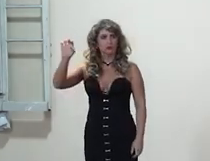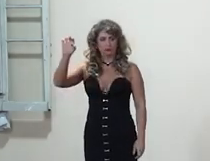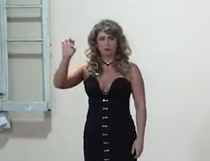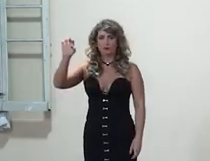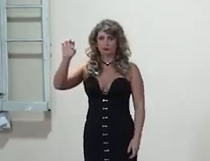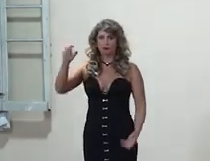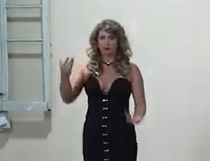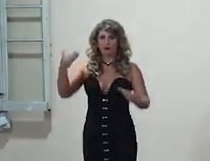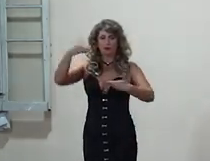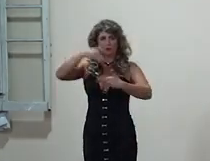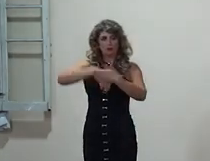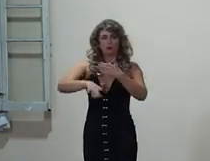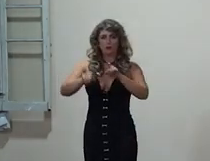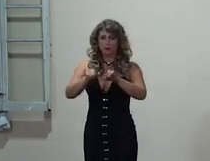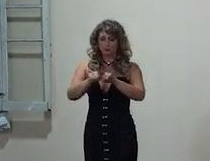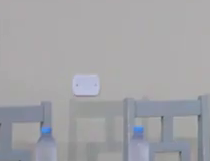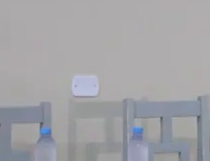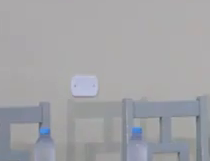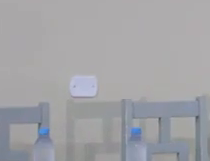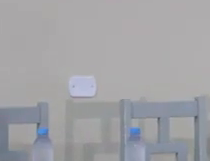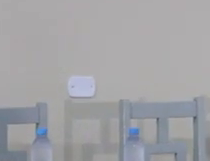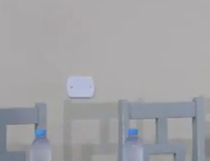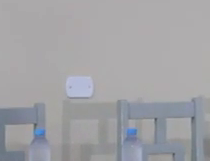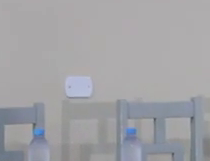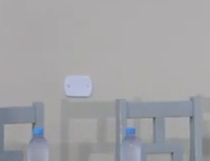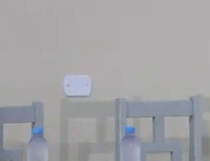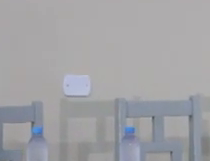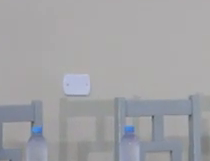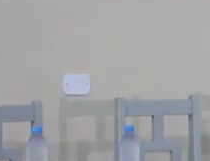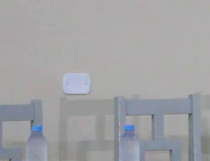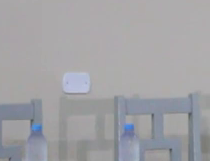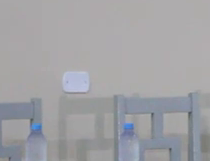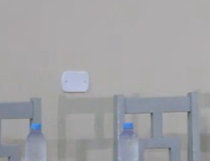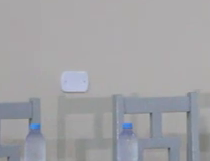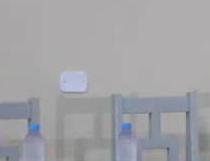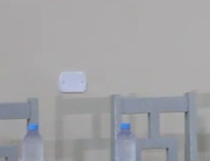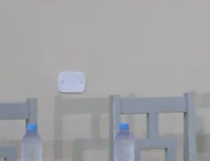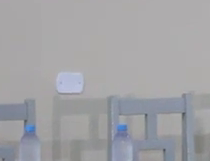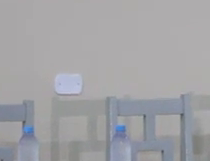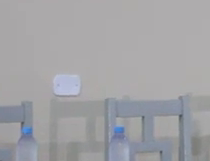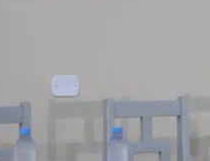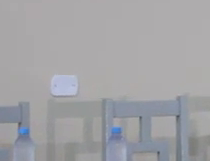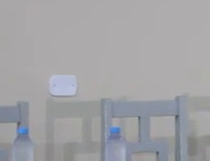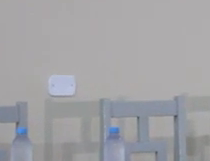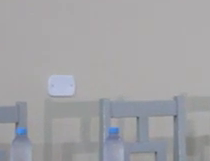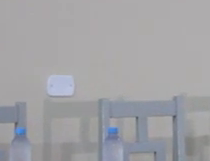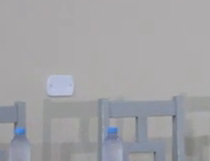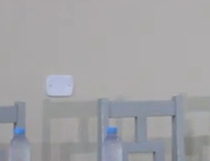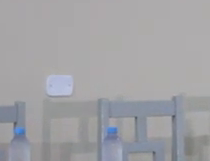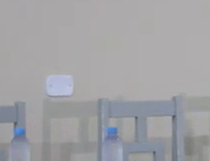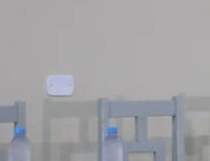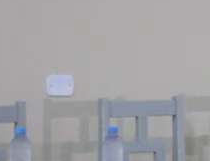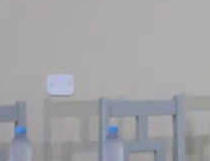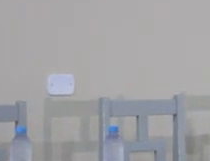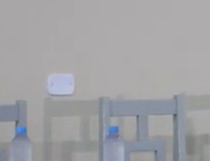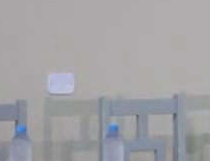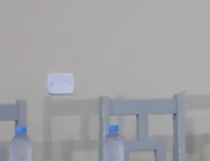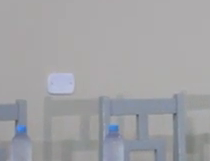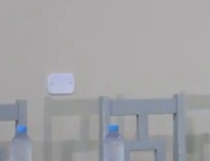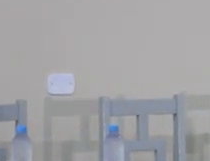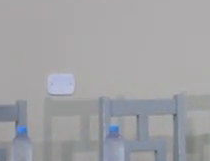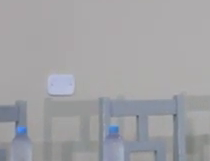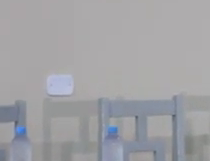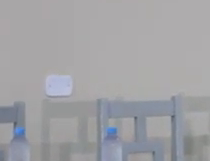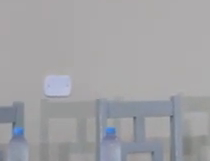turismo religioso, e tivemos a honra de degustar mais uma vez o barreado do Juca.